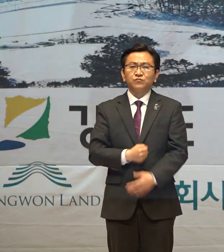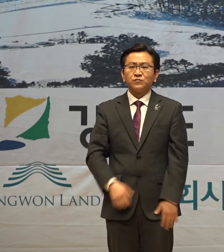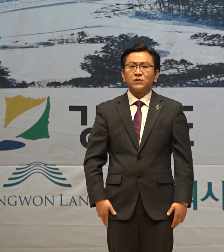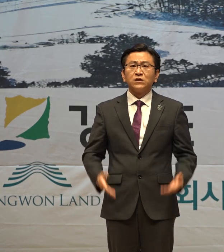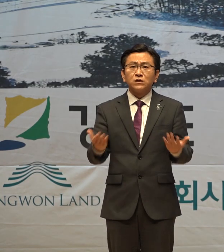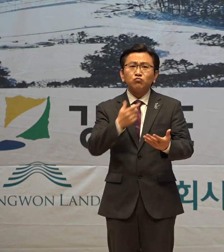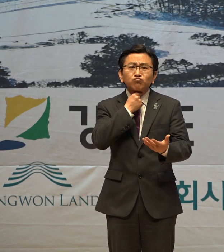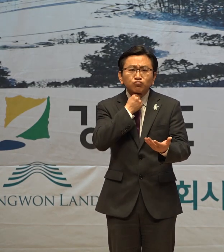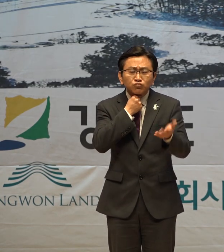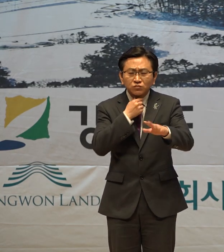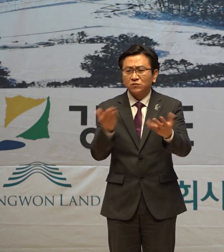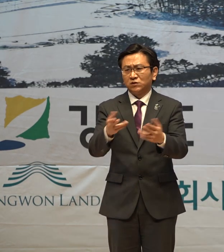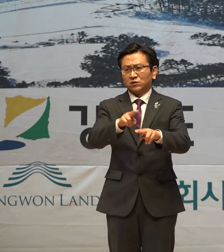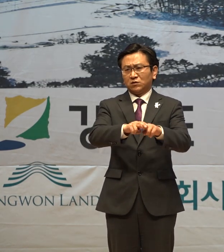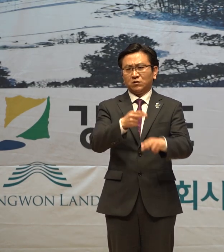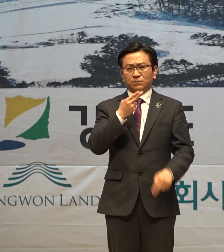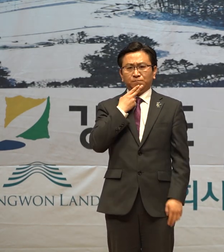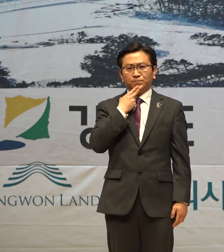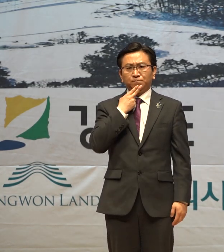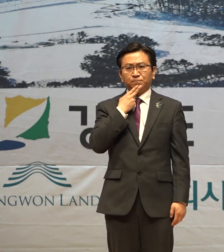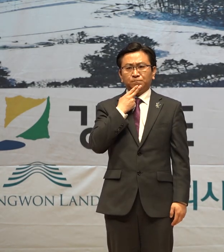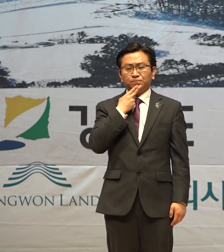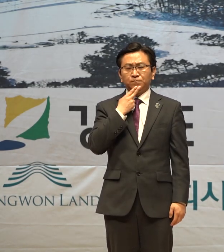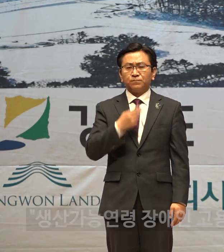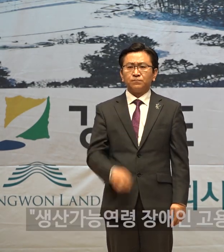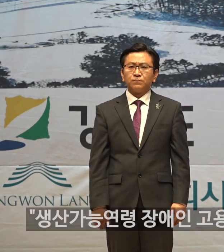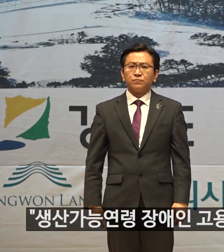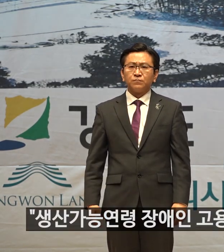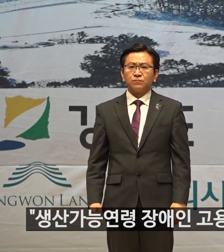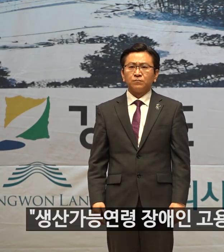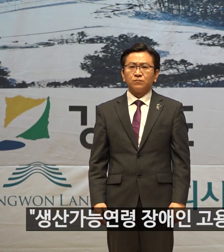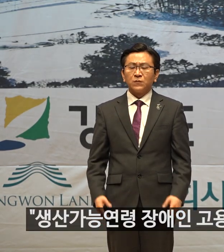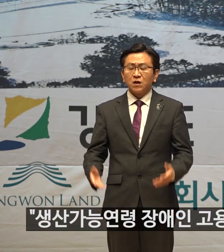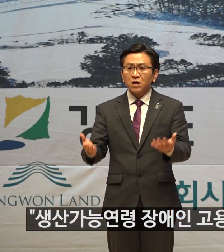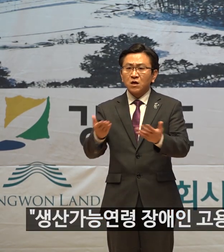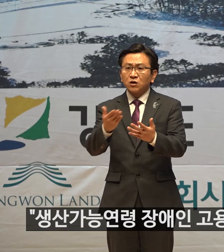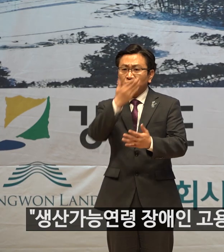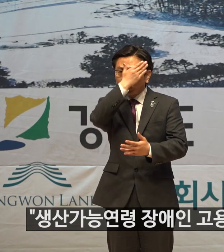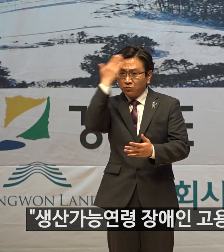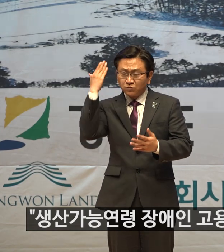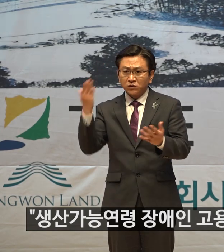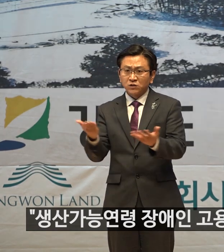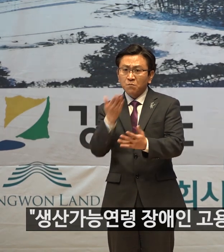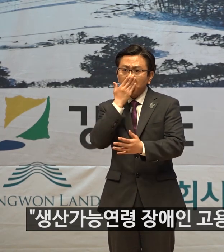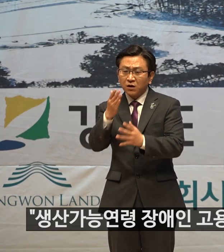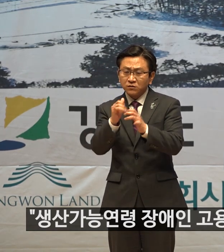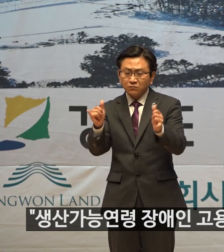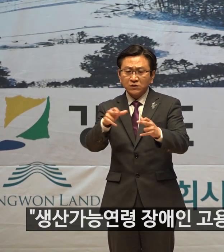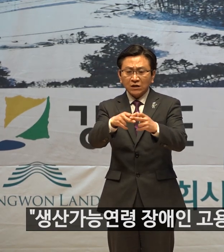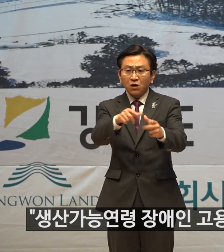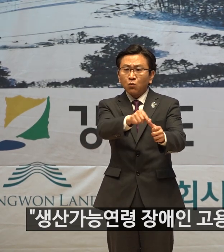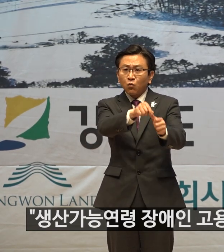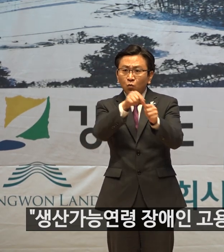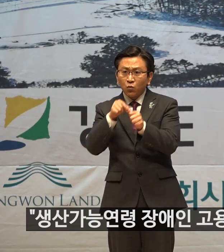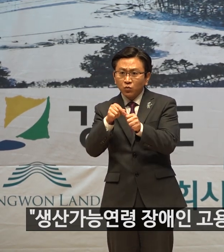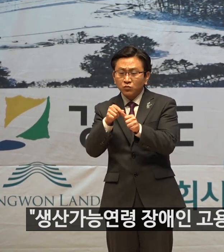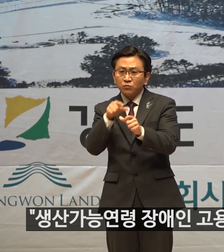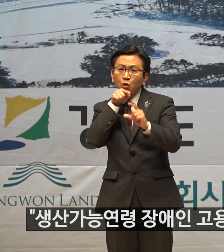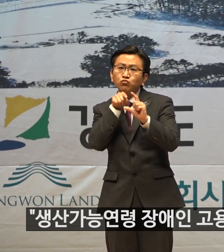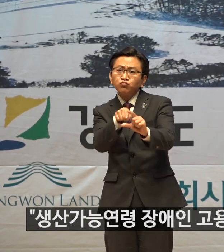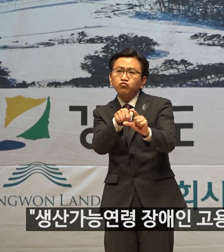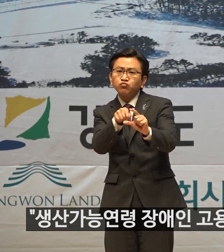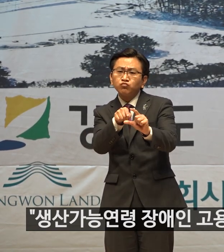싶은데 일자리가 없습니다. 생산 가능 연령 장애인 고용률